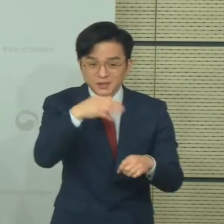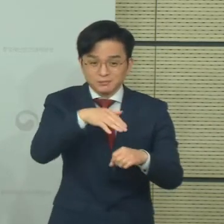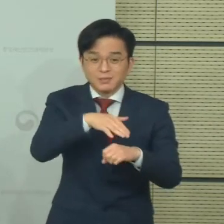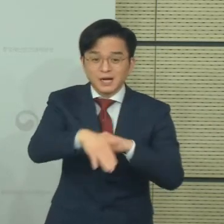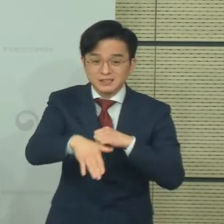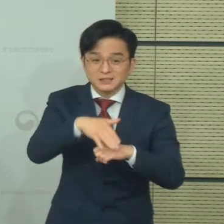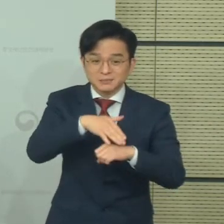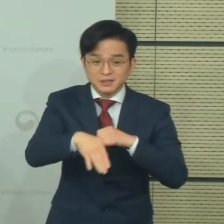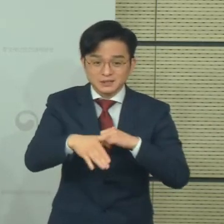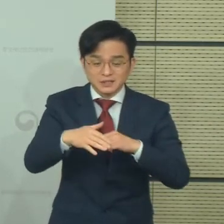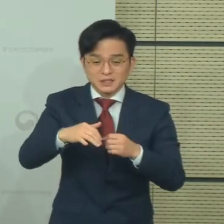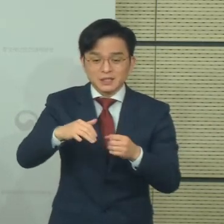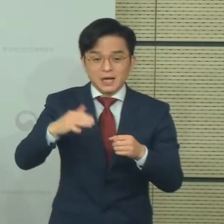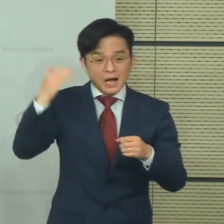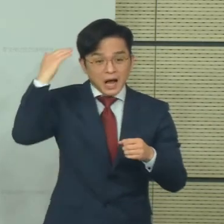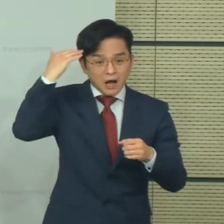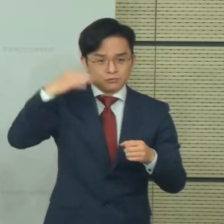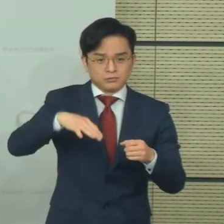있습니다. 하고 있고,